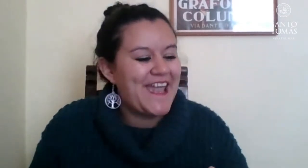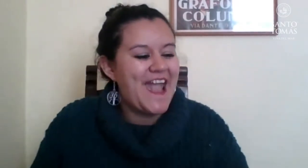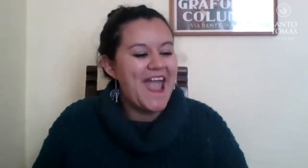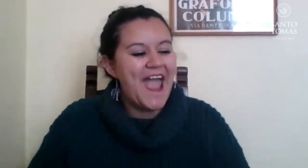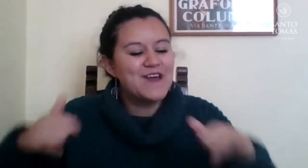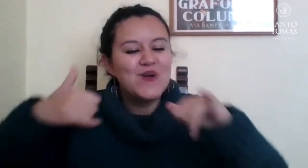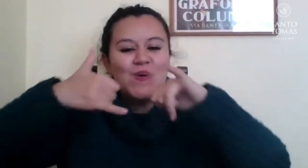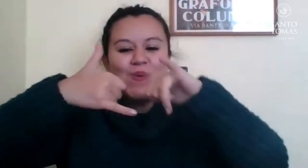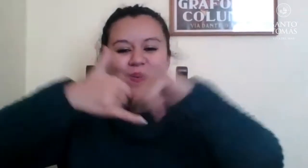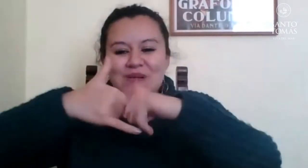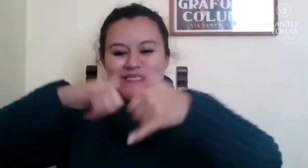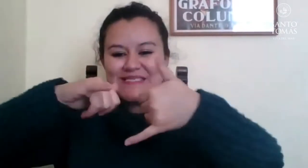TikTok, TikTok,